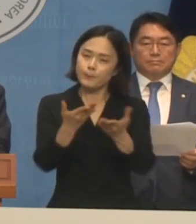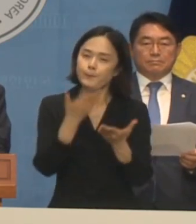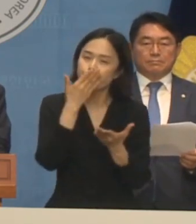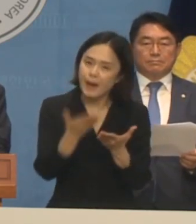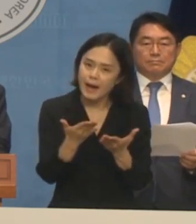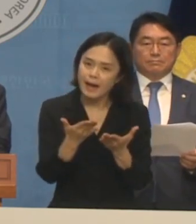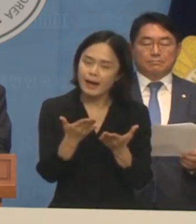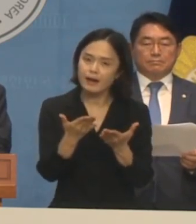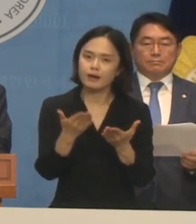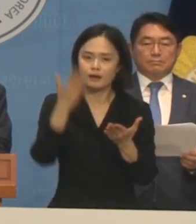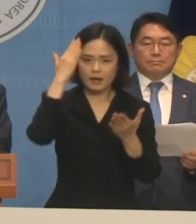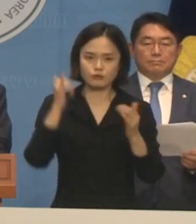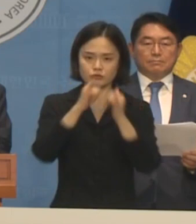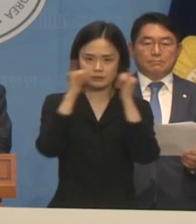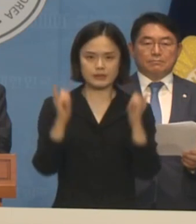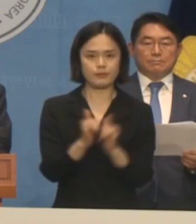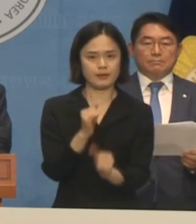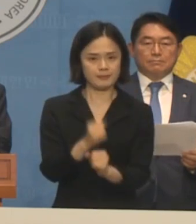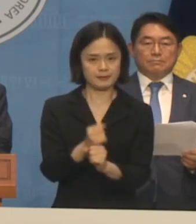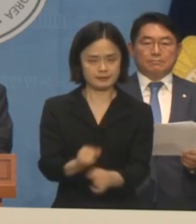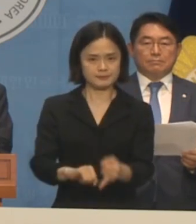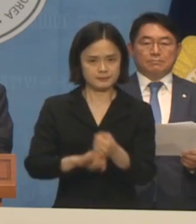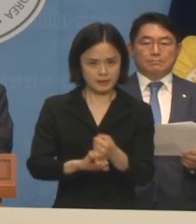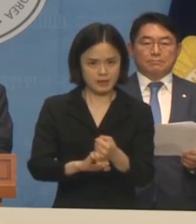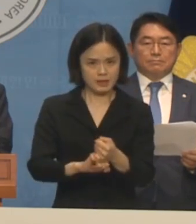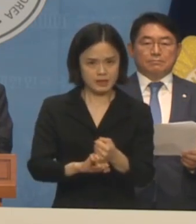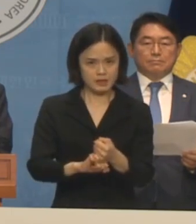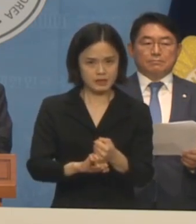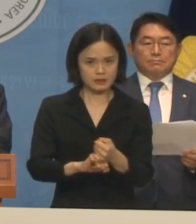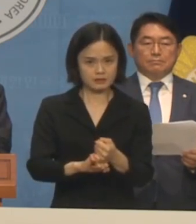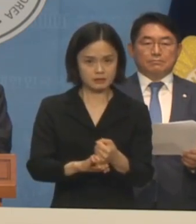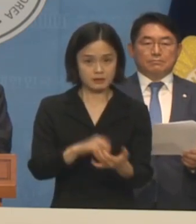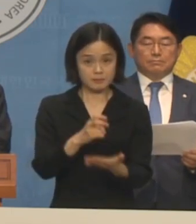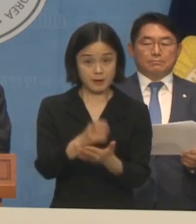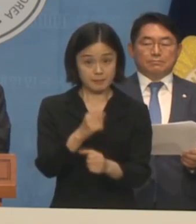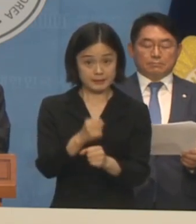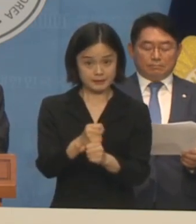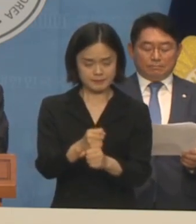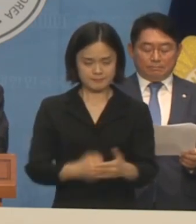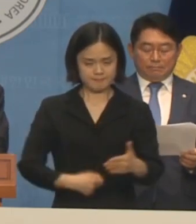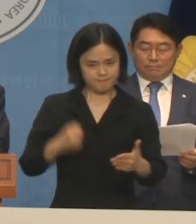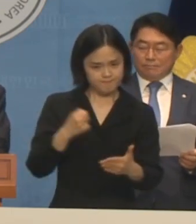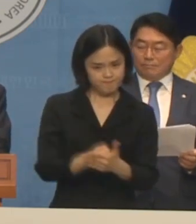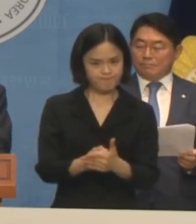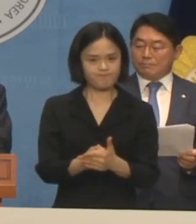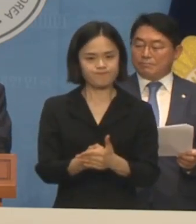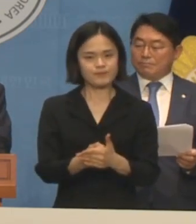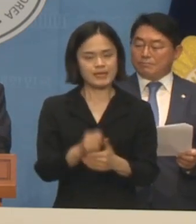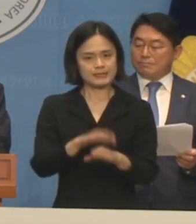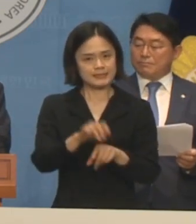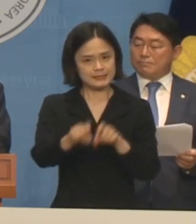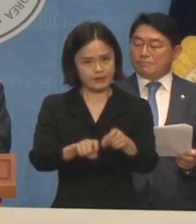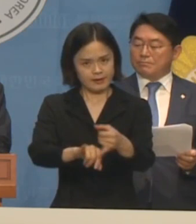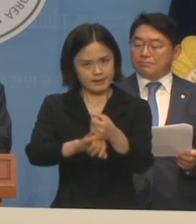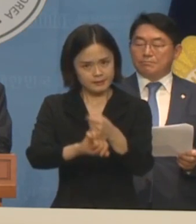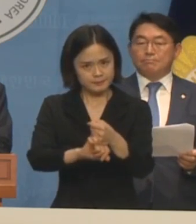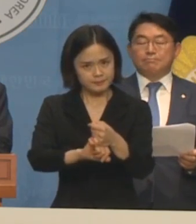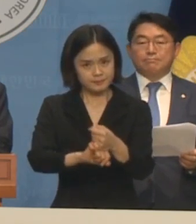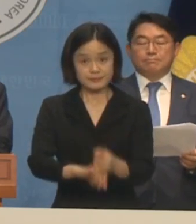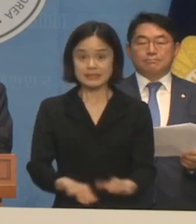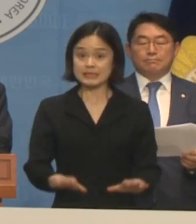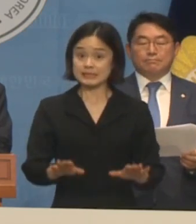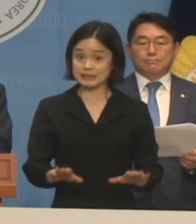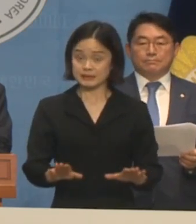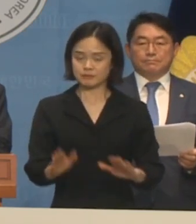지역의료 확충을 위한 담대한 걸음으로 뚜벅뚜벅 걸어가겠습니다. 지금이 바로